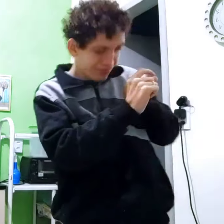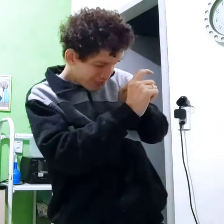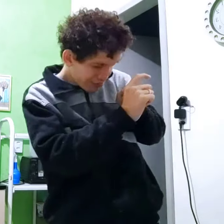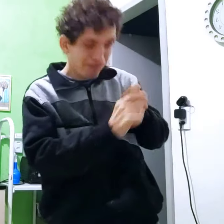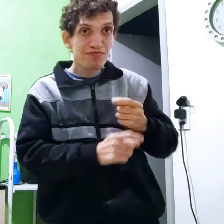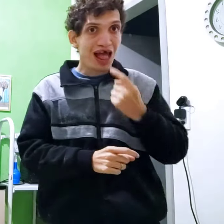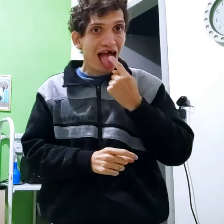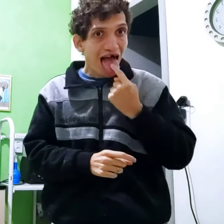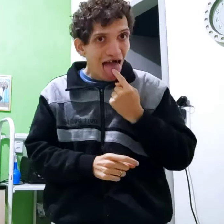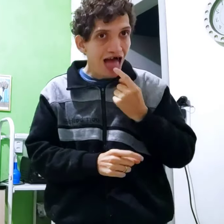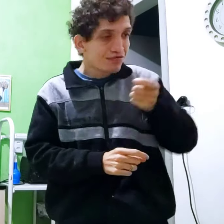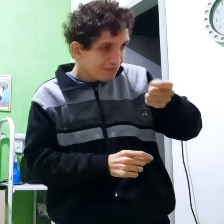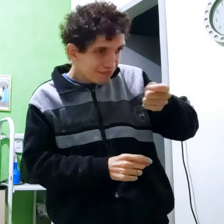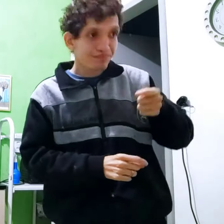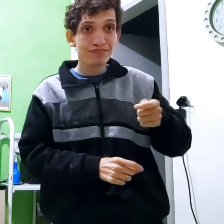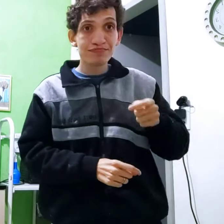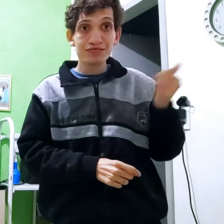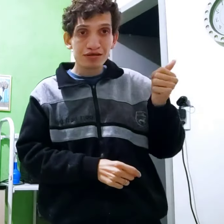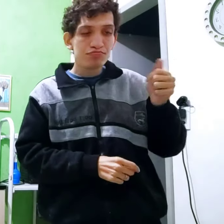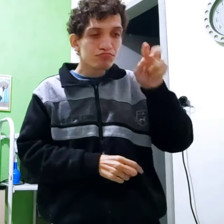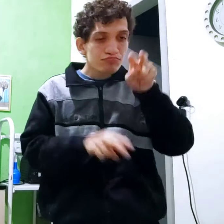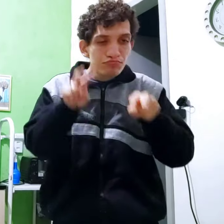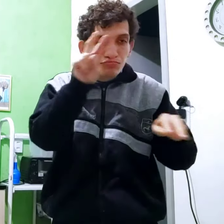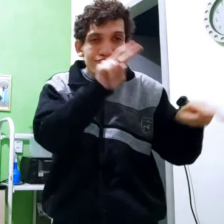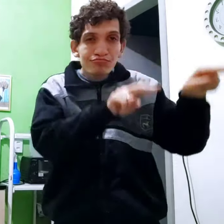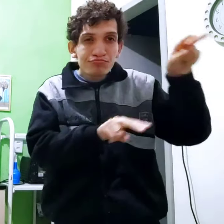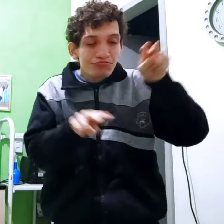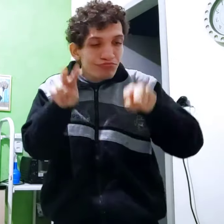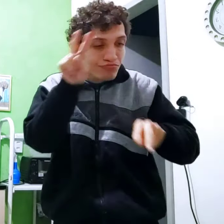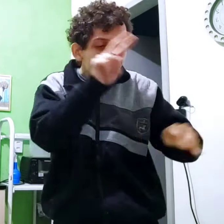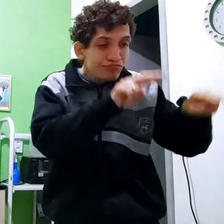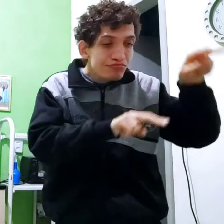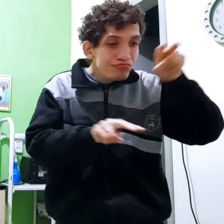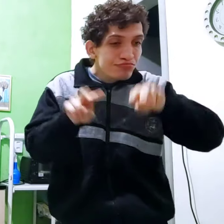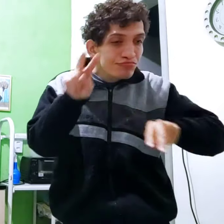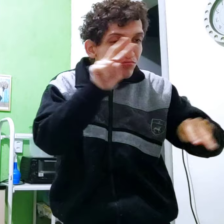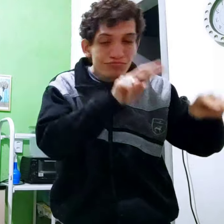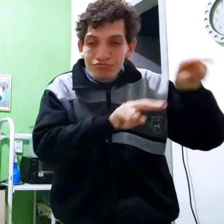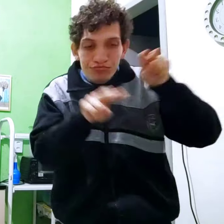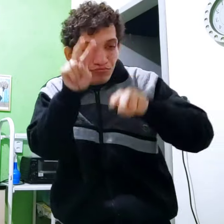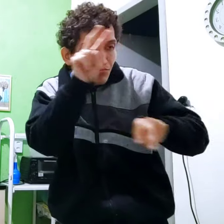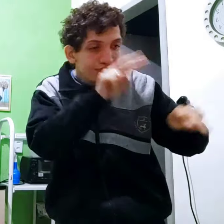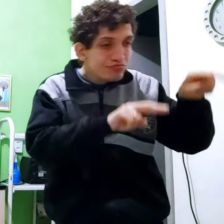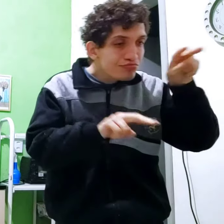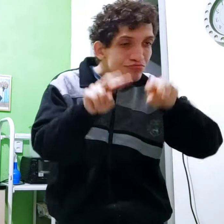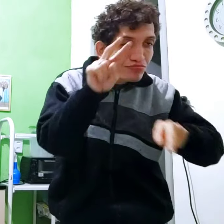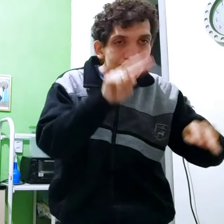Olhou ouvido Olhou o pulmão Olhou a língua Aí Ó, tá avaliando Examinando